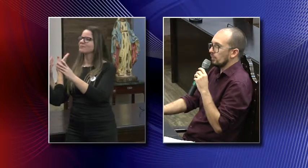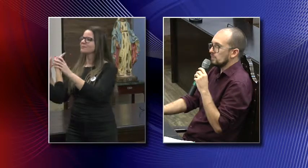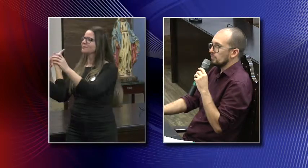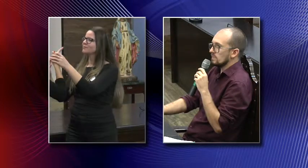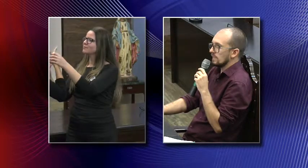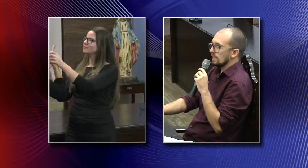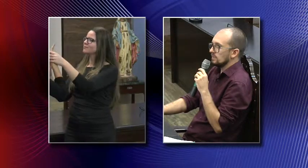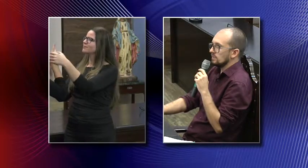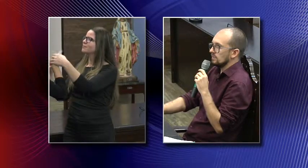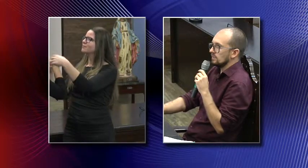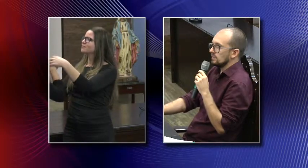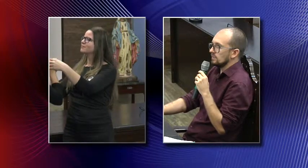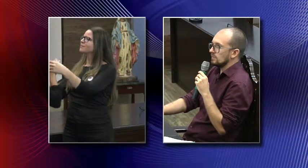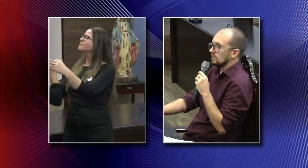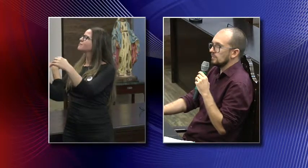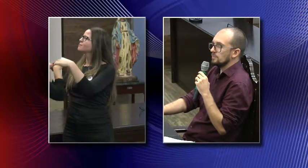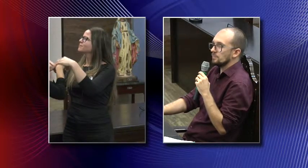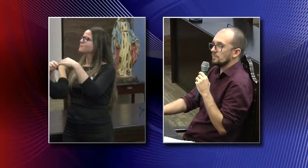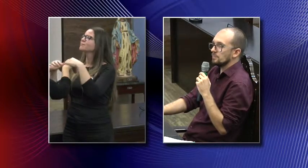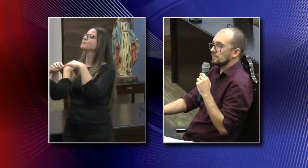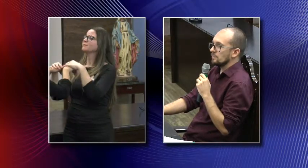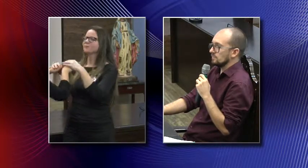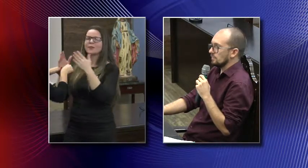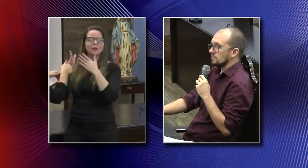O próximo slide.